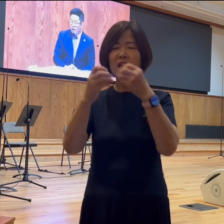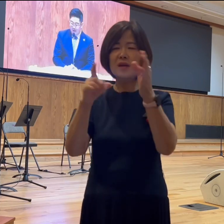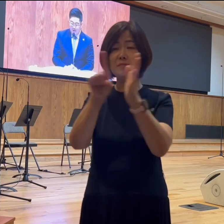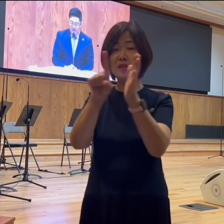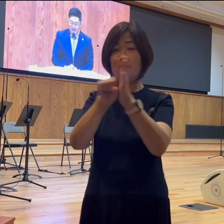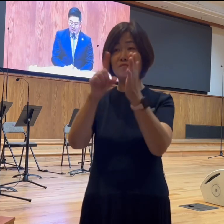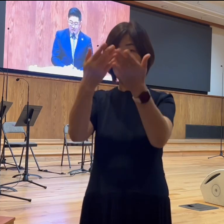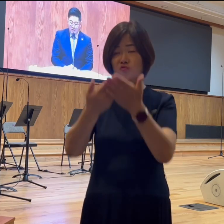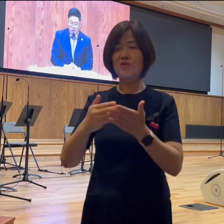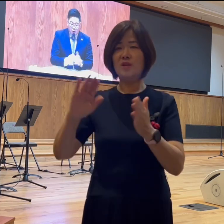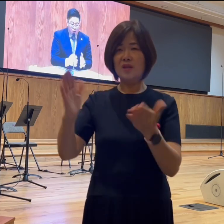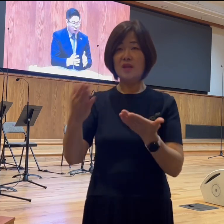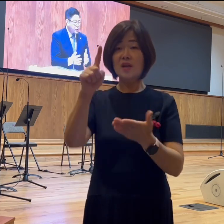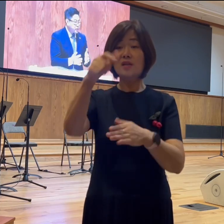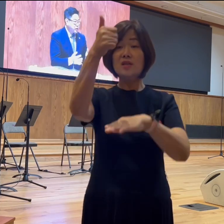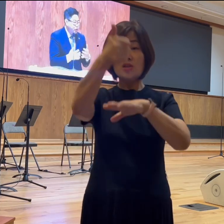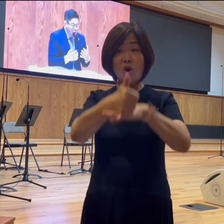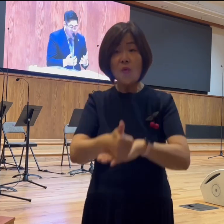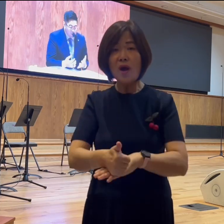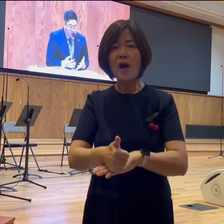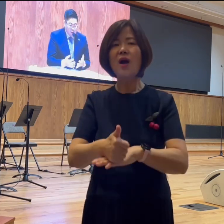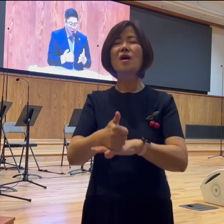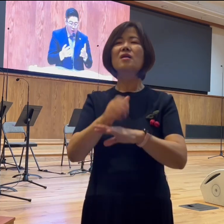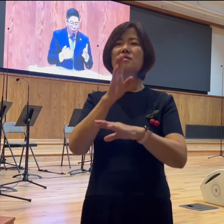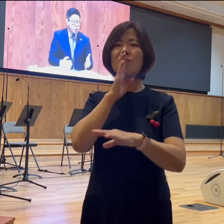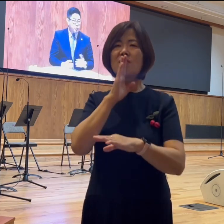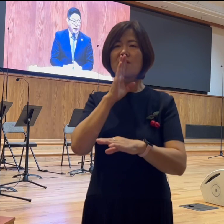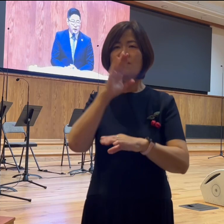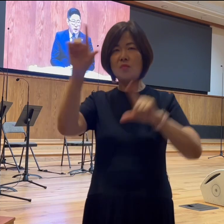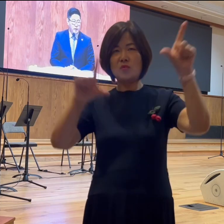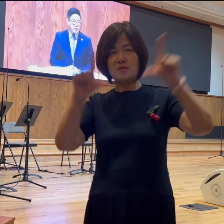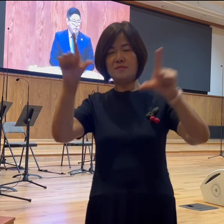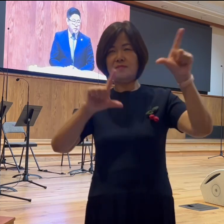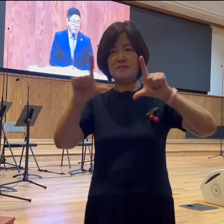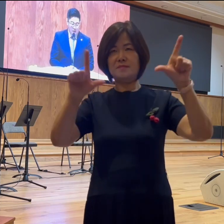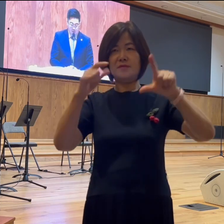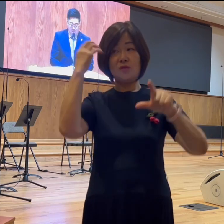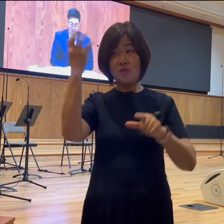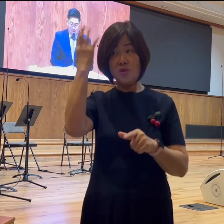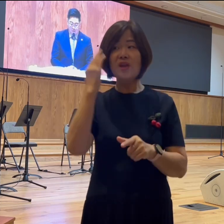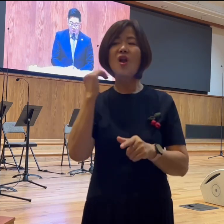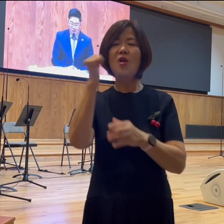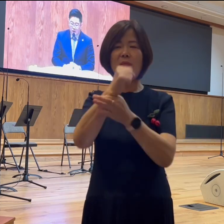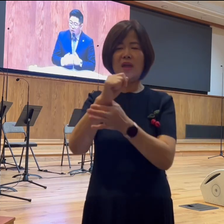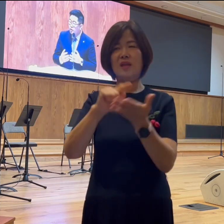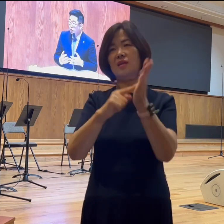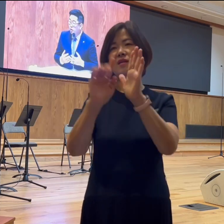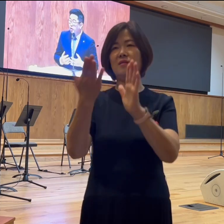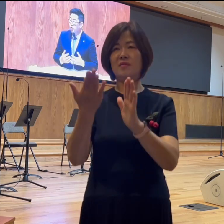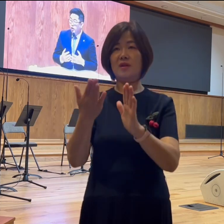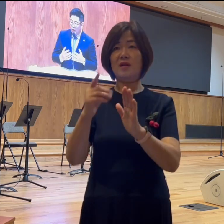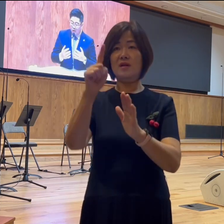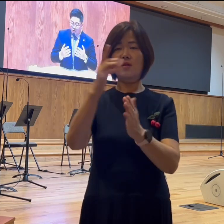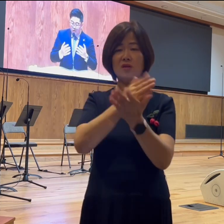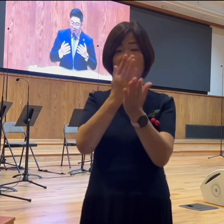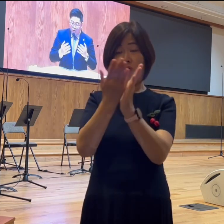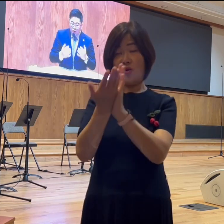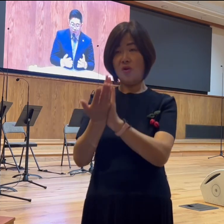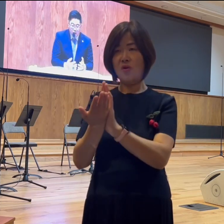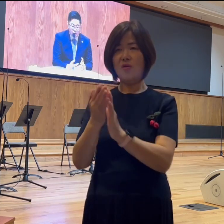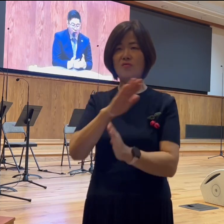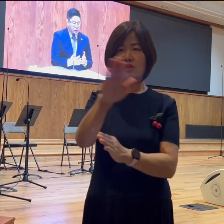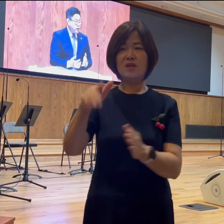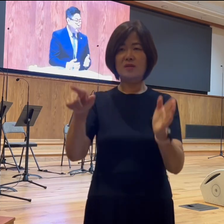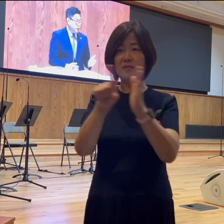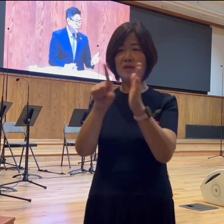주시는데 그 결과들이 그렇게 눈에 보이는 모습으로 나타난다는 것입니다. 근데 이런 여러 우리의